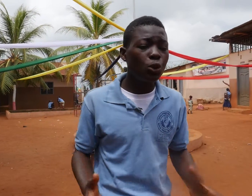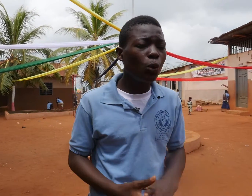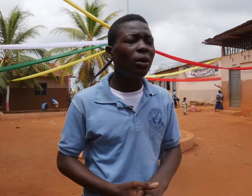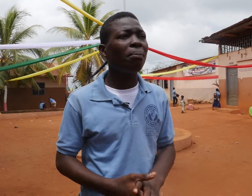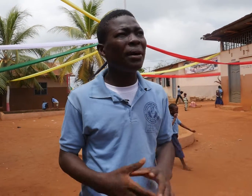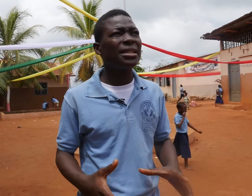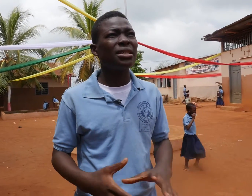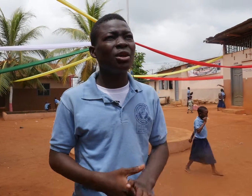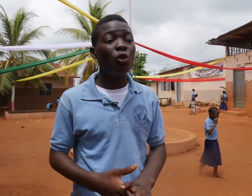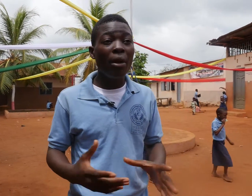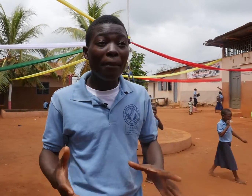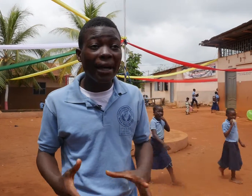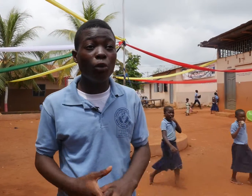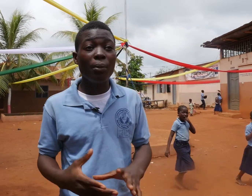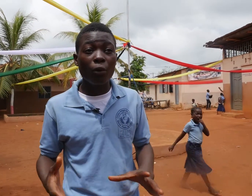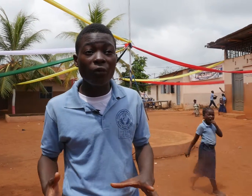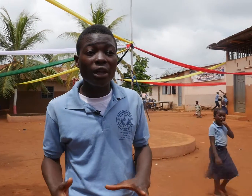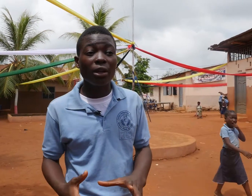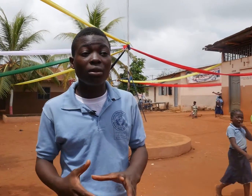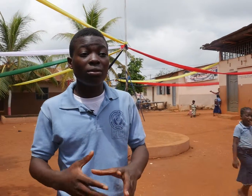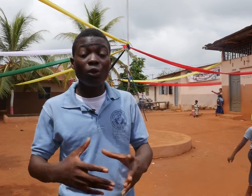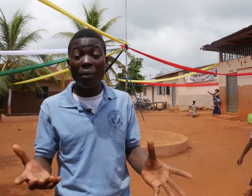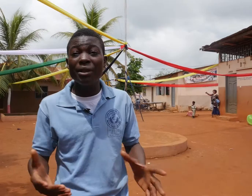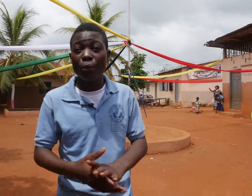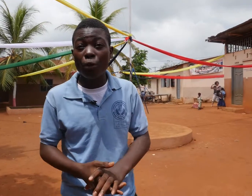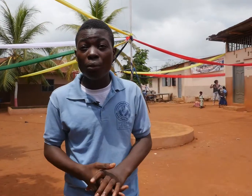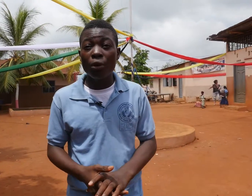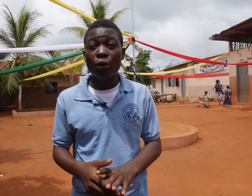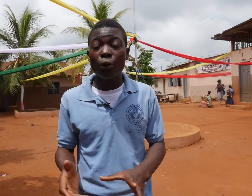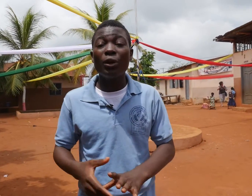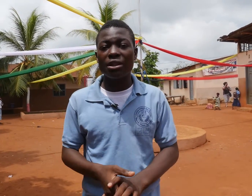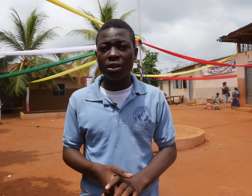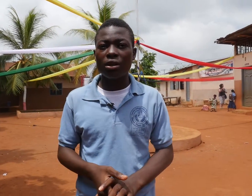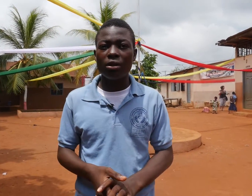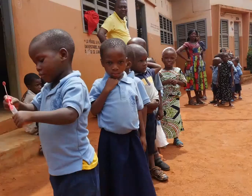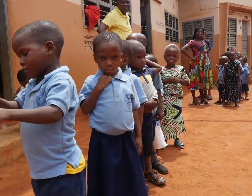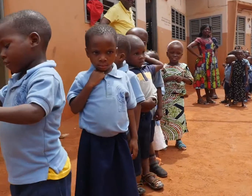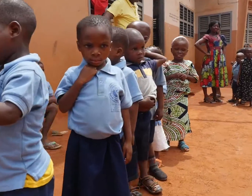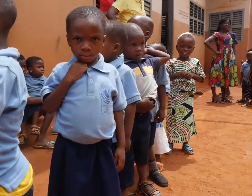sourds passent le même bac, le même brevet, le même diplôme que les entendants.